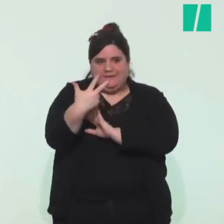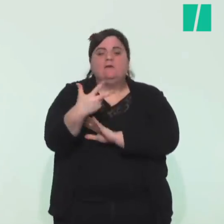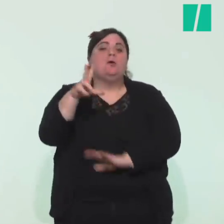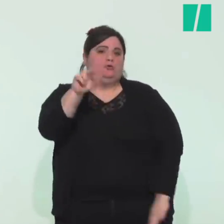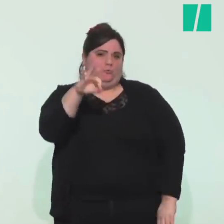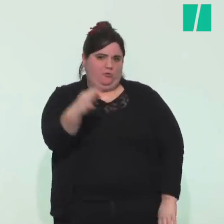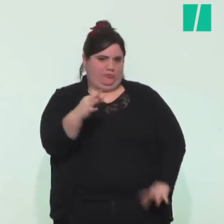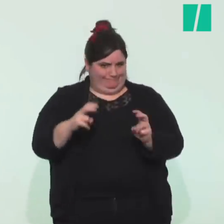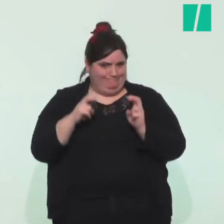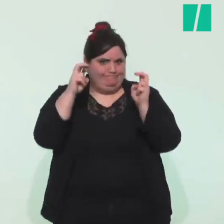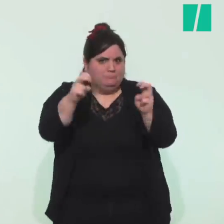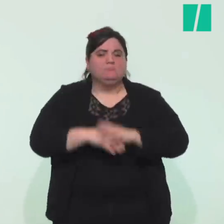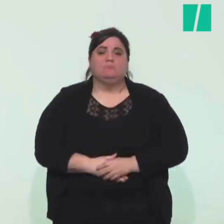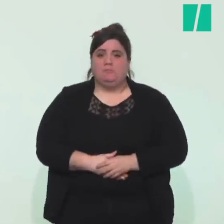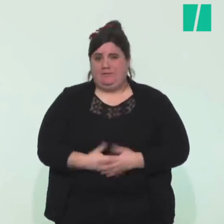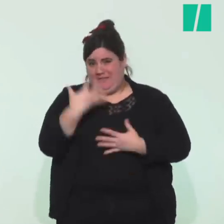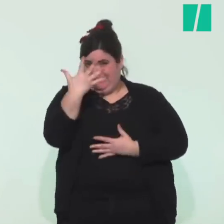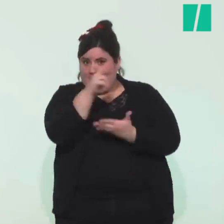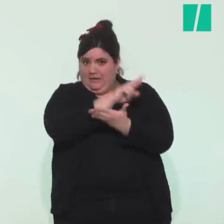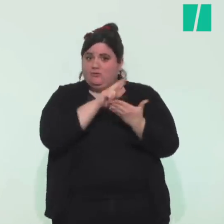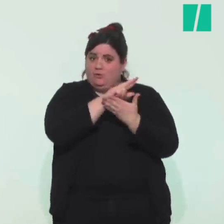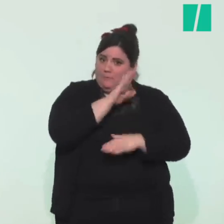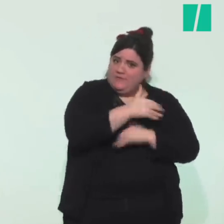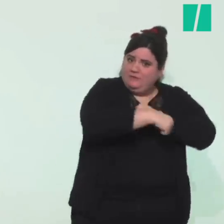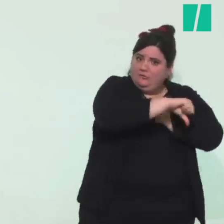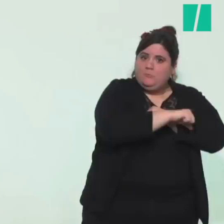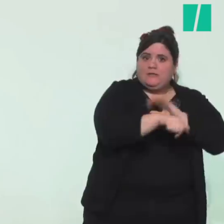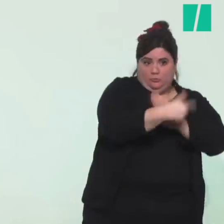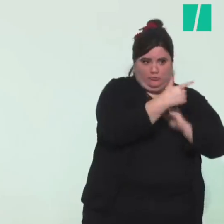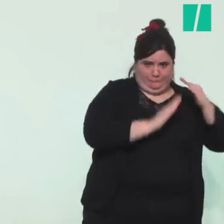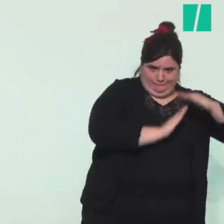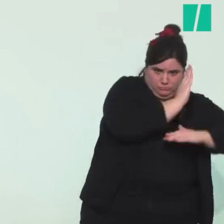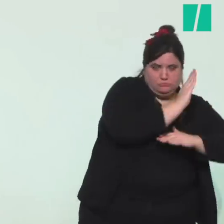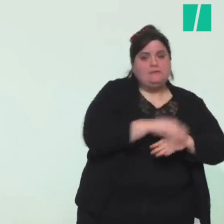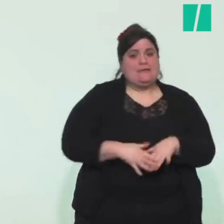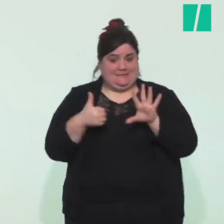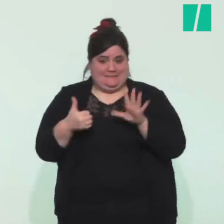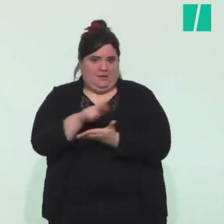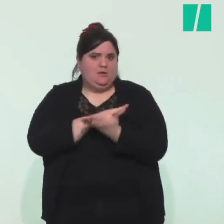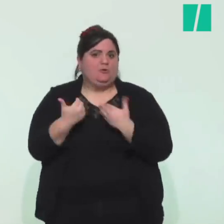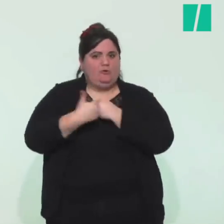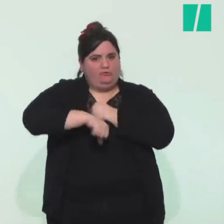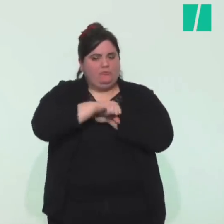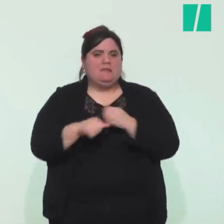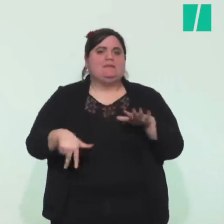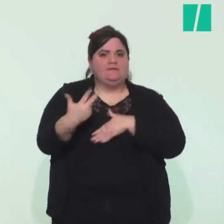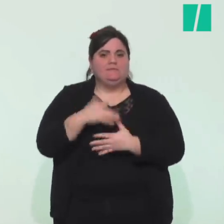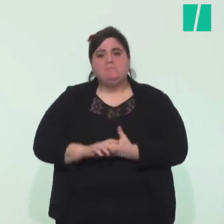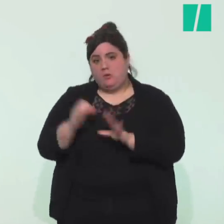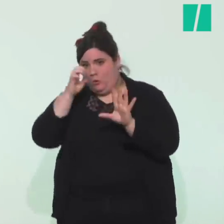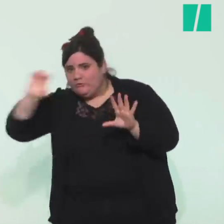5 régions en semaine 12 et 6 régions en semaine 13, Grand Est, Île-de-France,